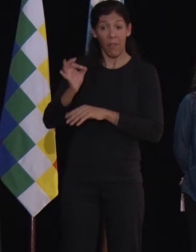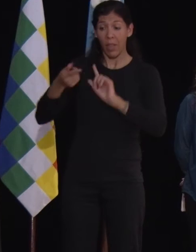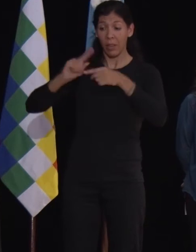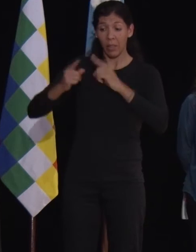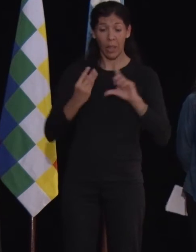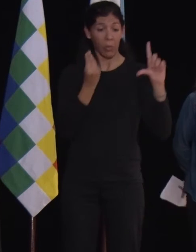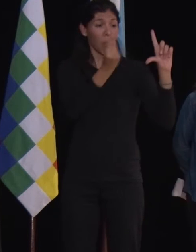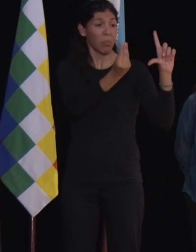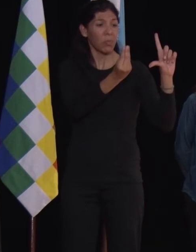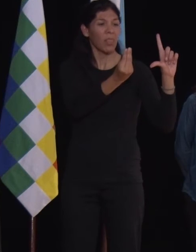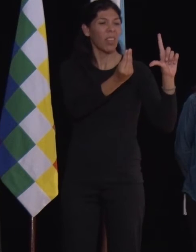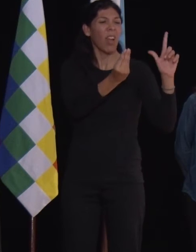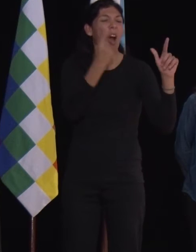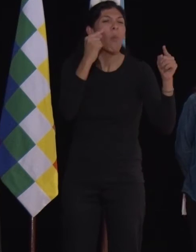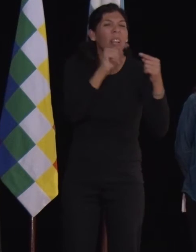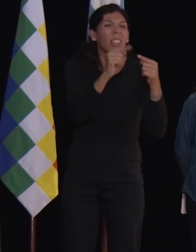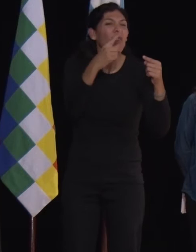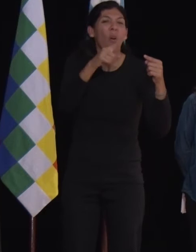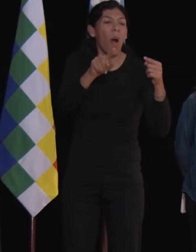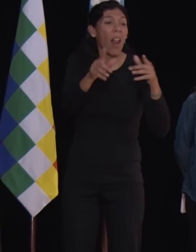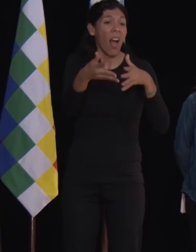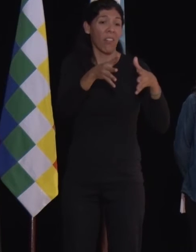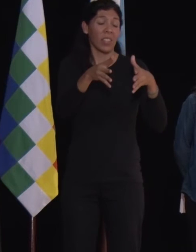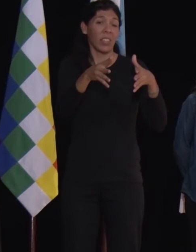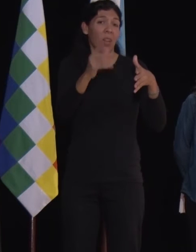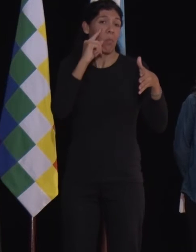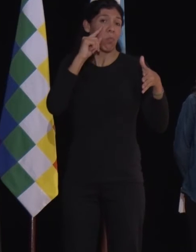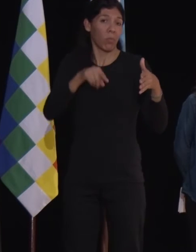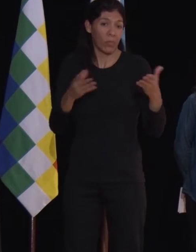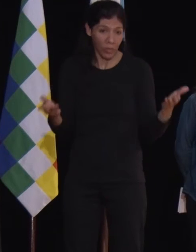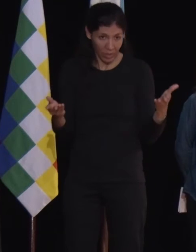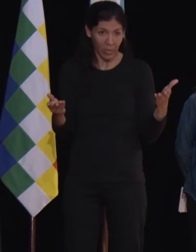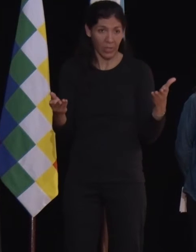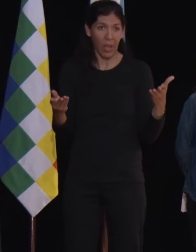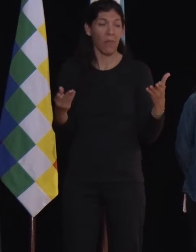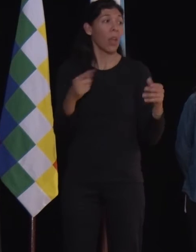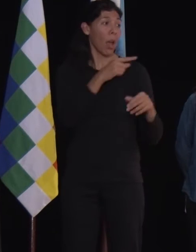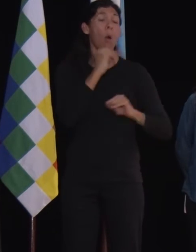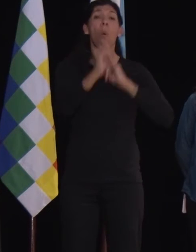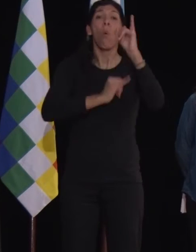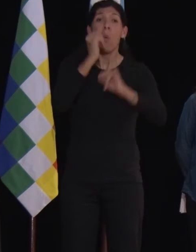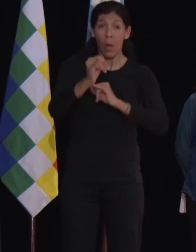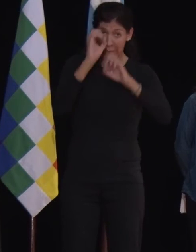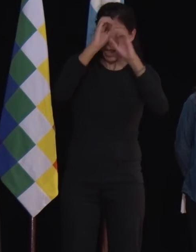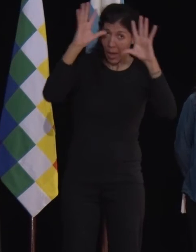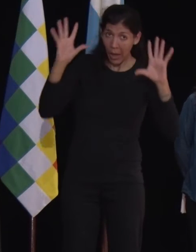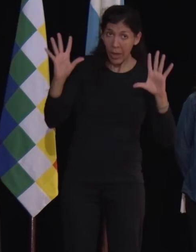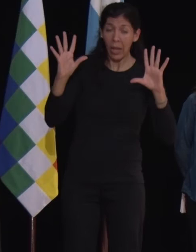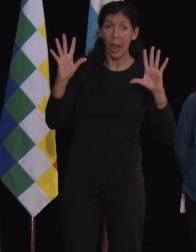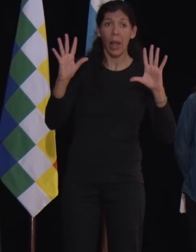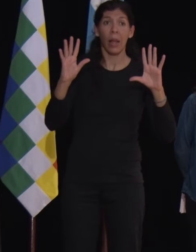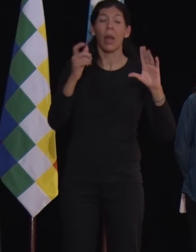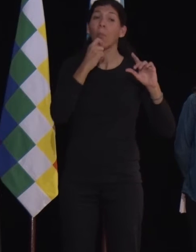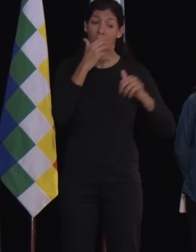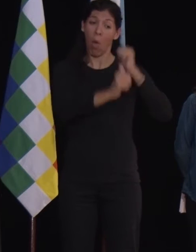medios entonces bueno muchas veces hablo de los medios como bien aclaró uno de los compañeros antes donde hay